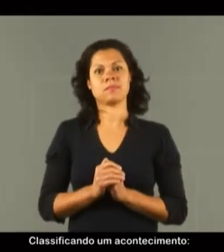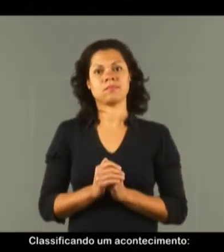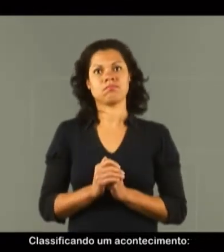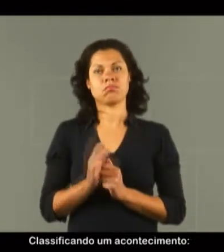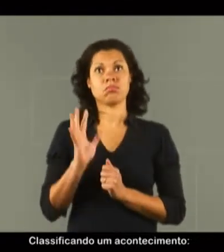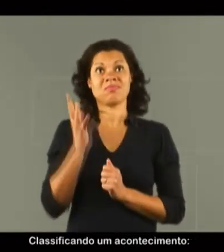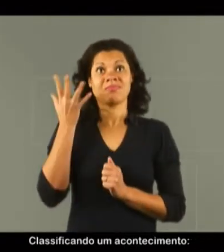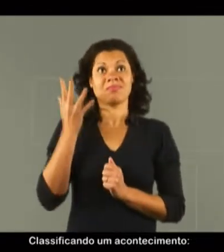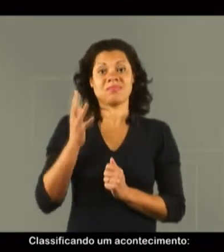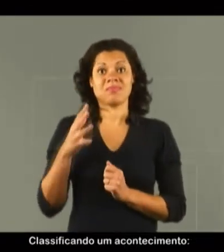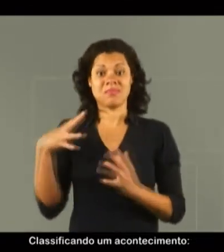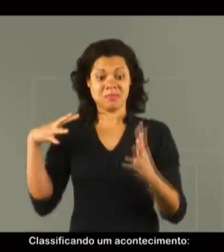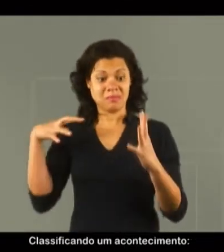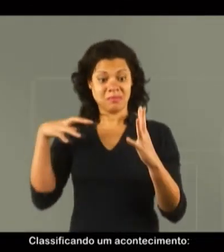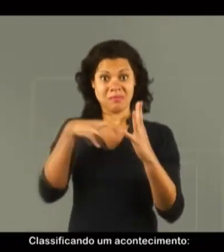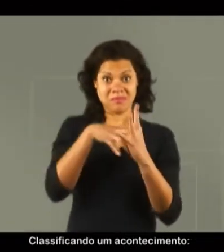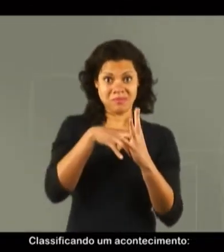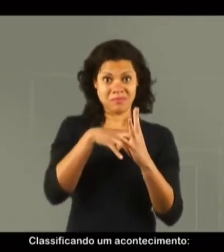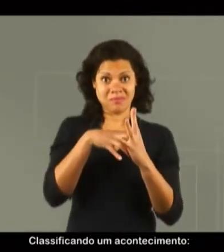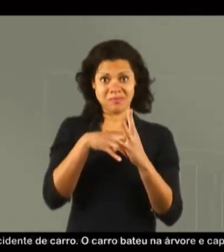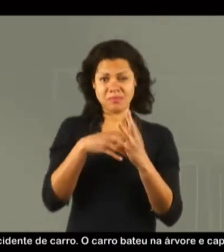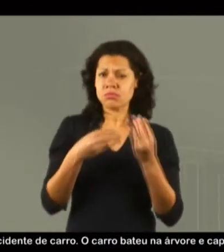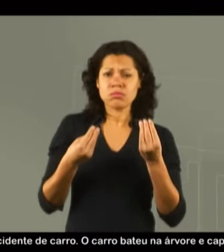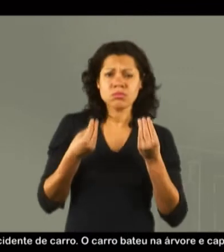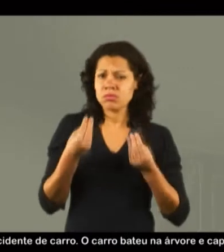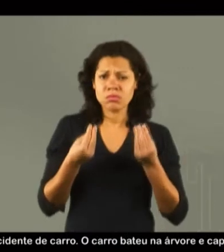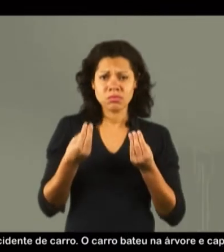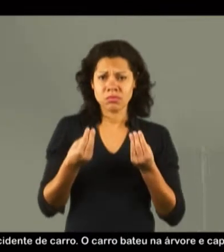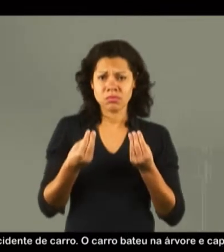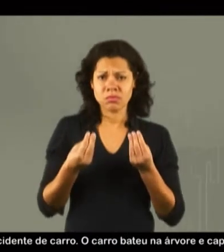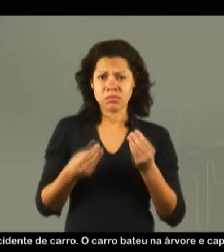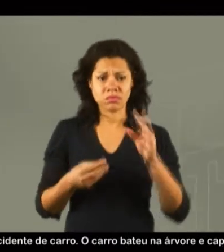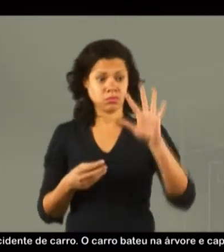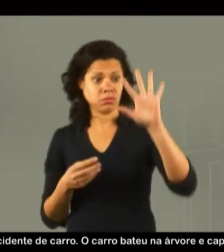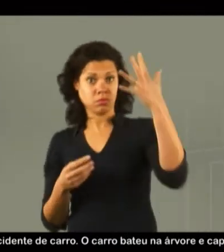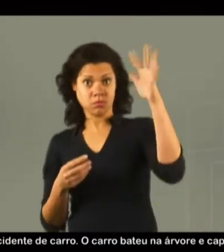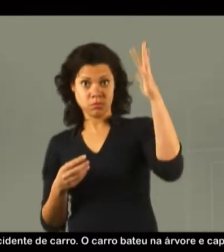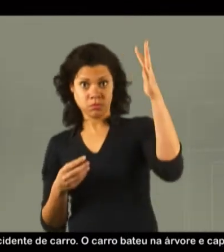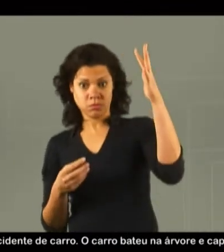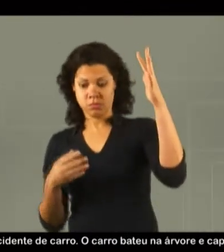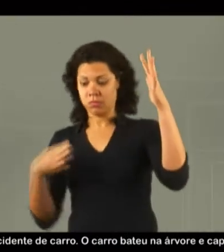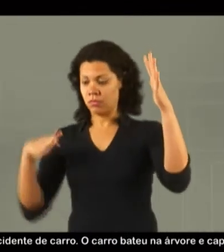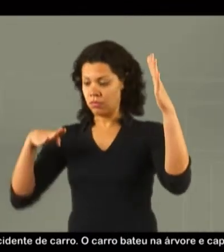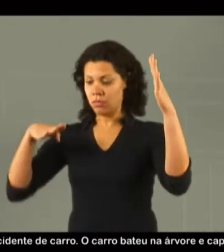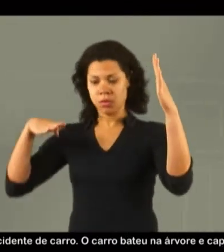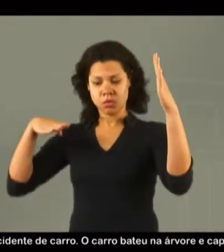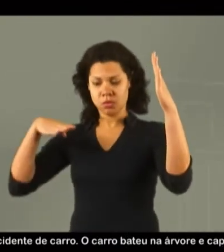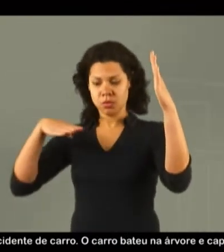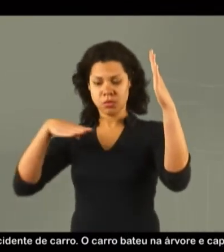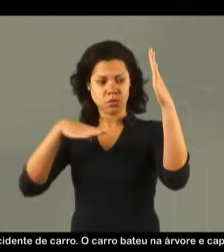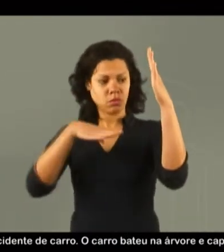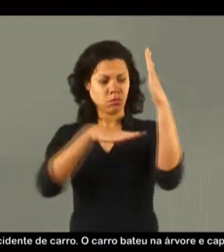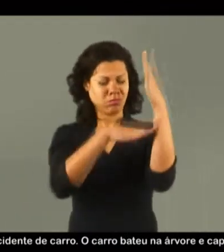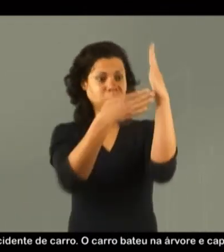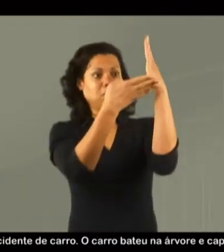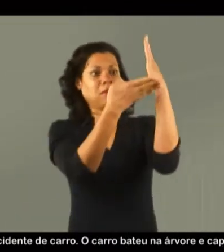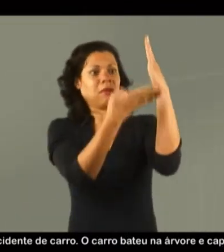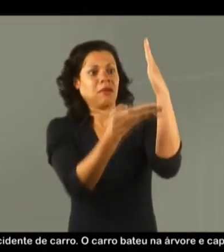Classificando um acontecimento: um acidente de carro. O carro bateu na árvore e capotou.